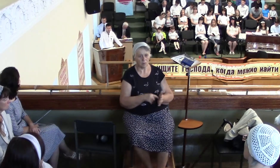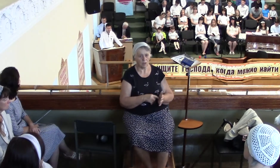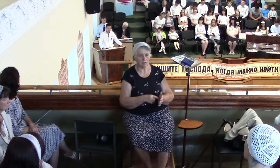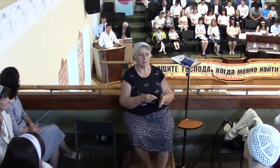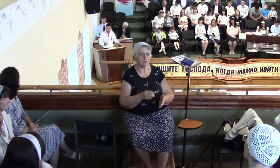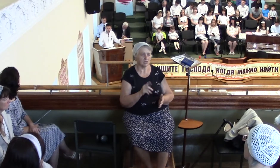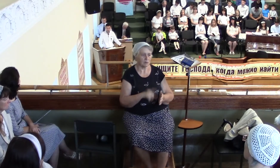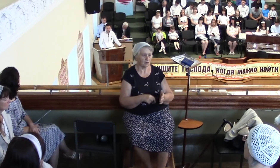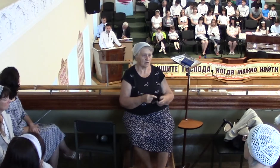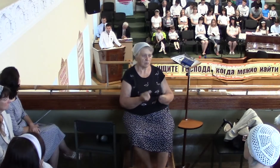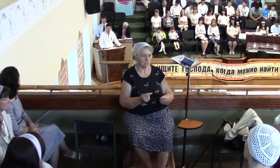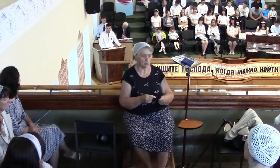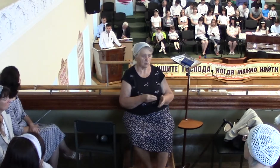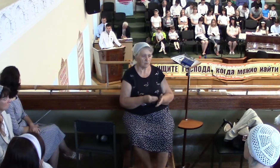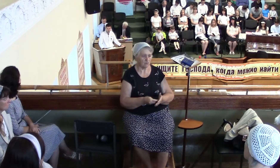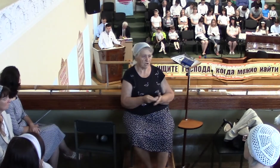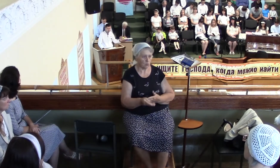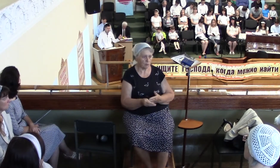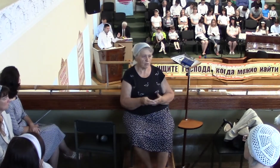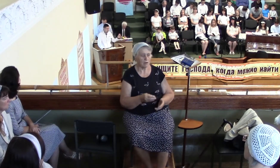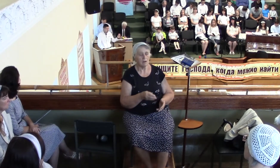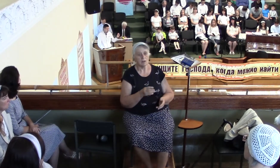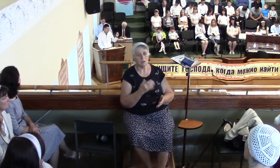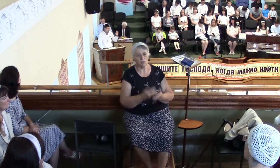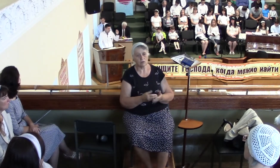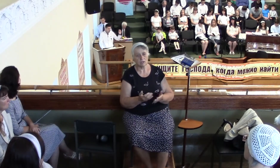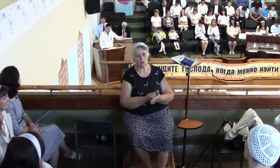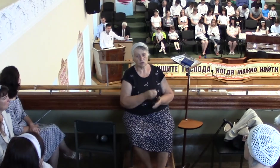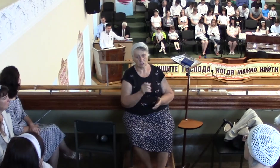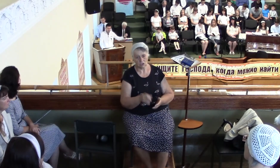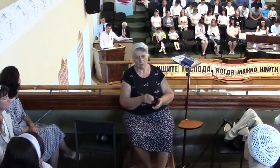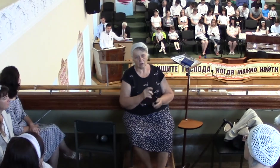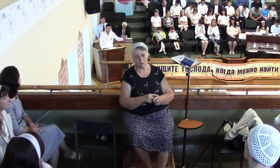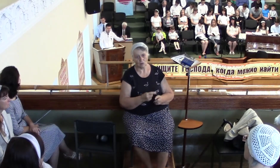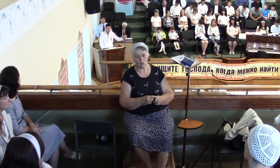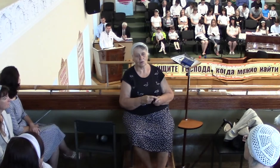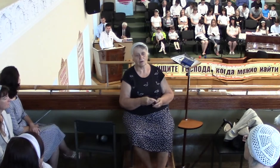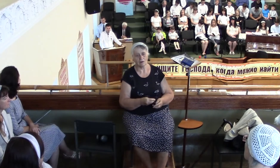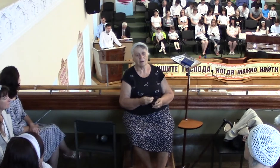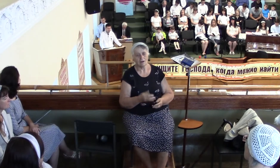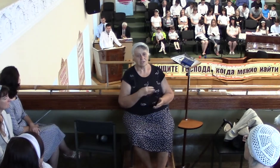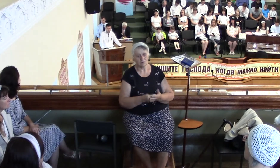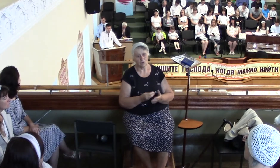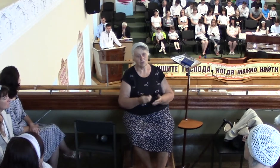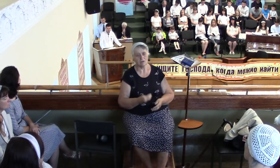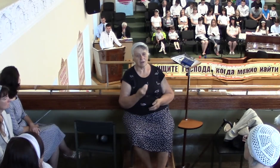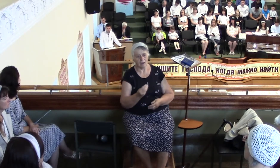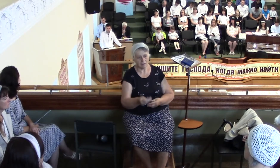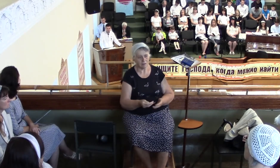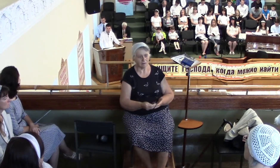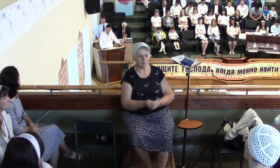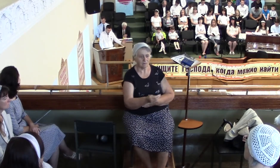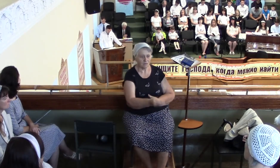выкуп, который никто не мог заплатить. И вот нашелся тот, который внес плату, которая была не по